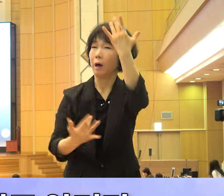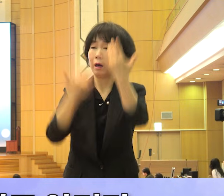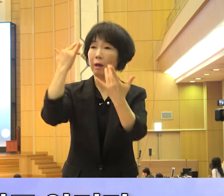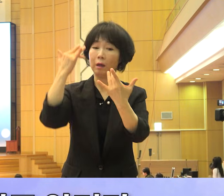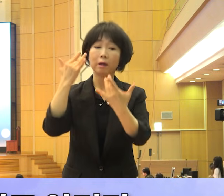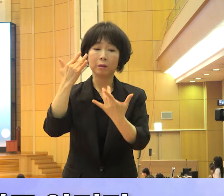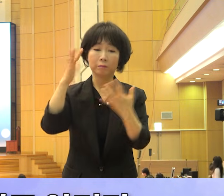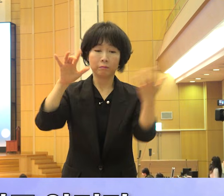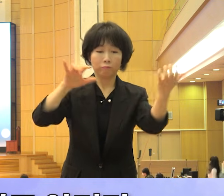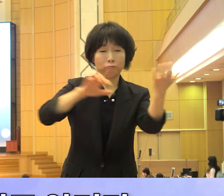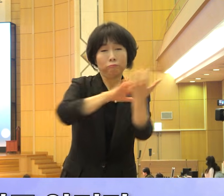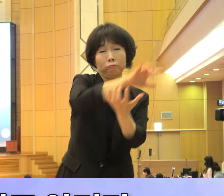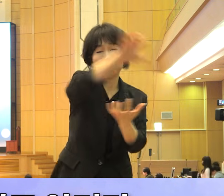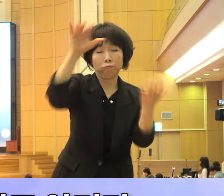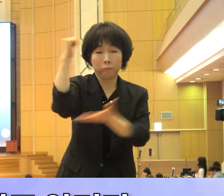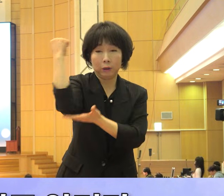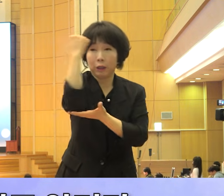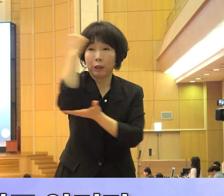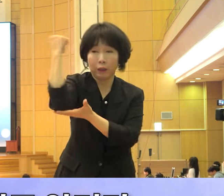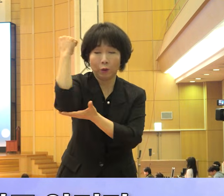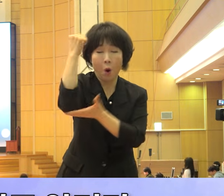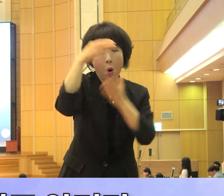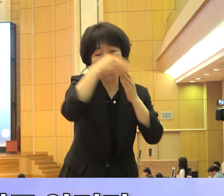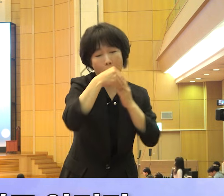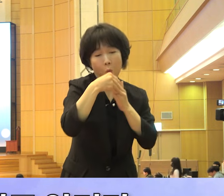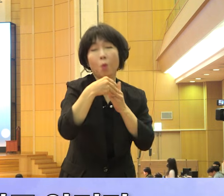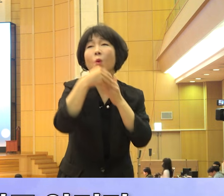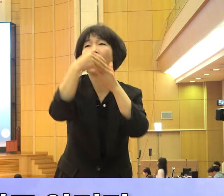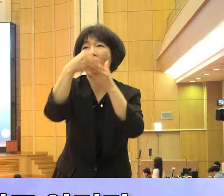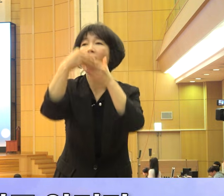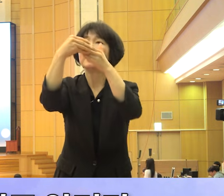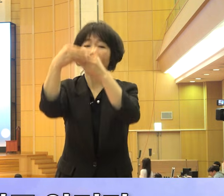불과 구름 기둥으로